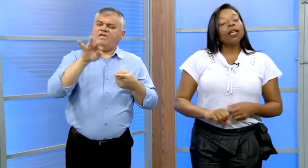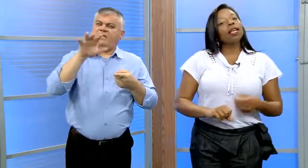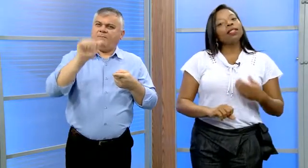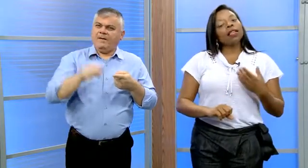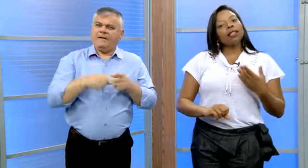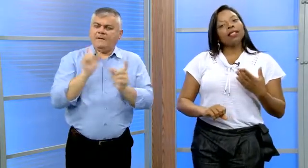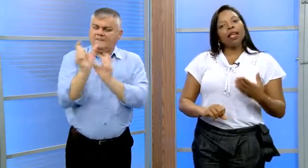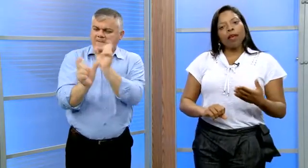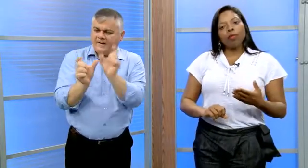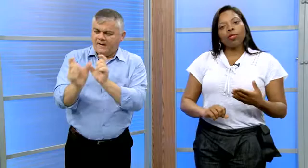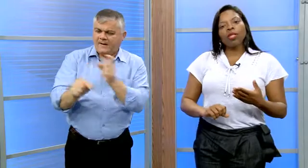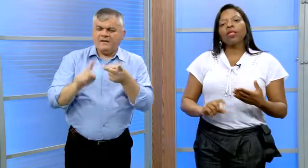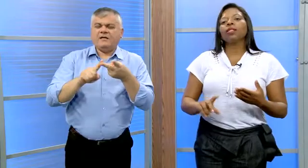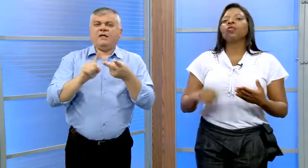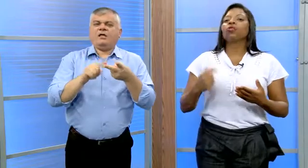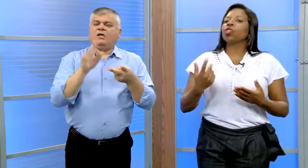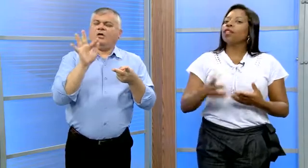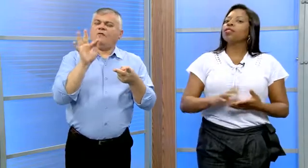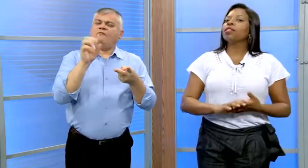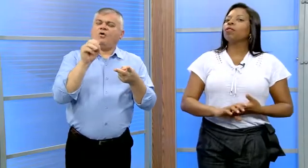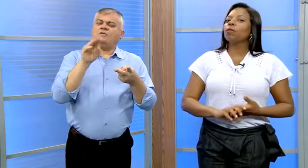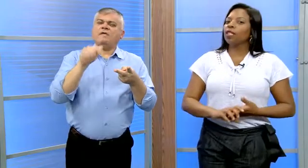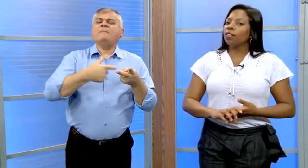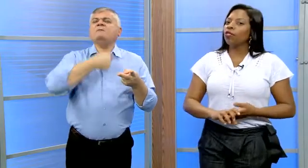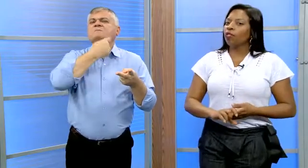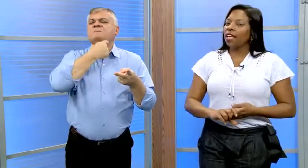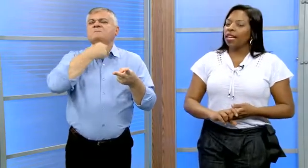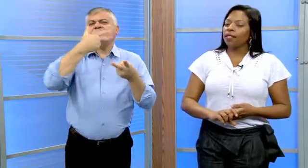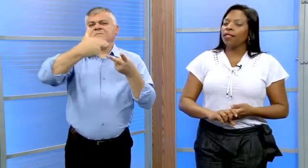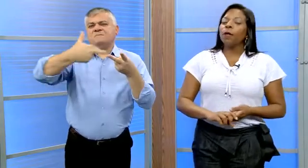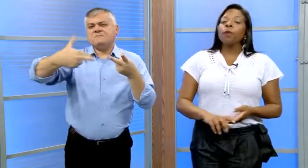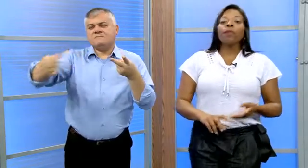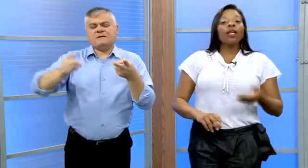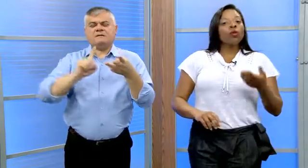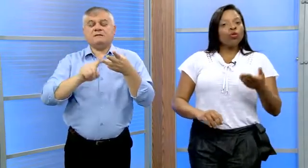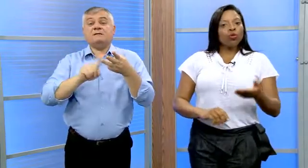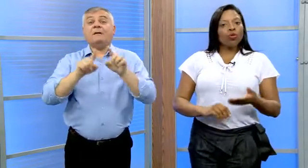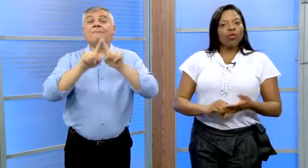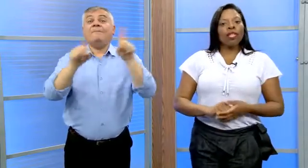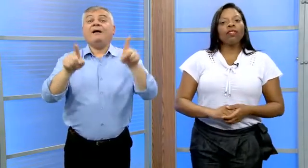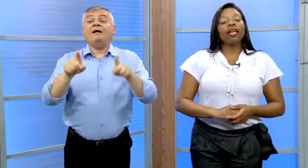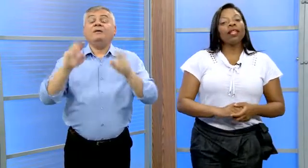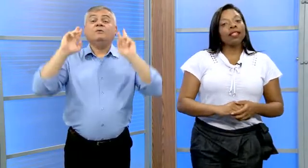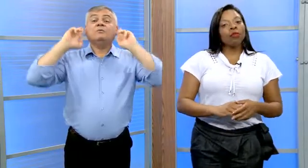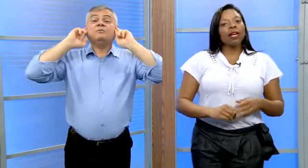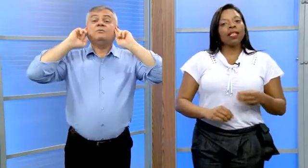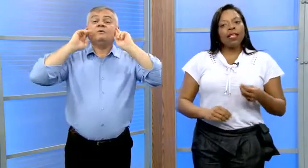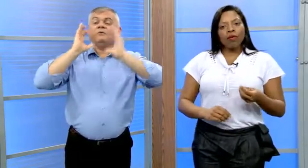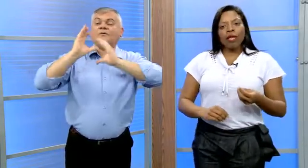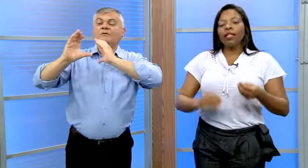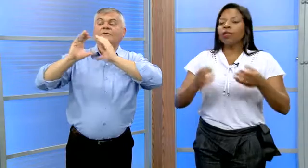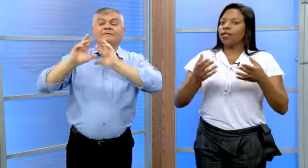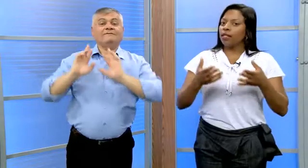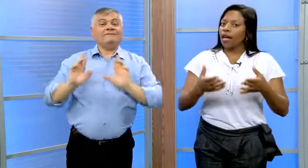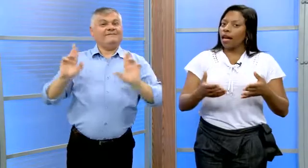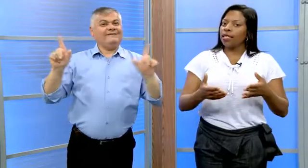e esquecemos que existem sujeitos que se comunicam diferente. O surdo, ele tem uma língua, a língua de sinais